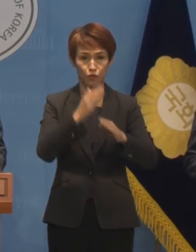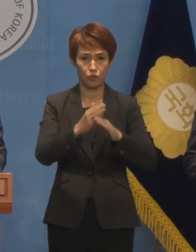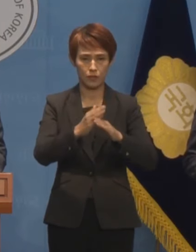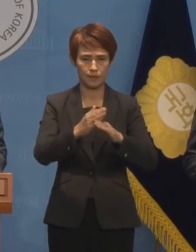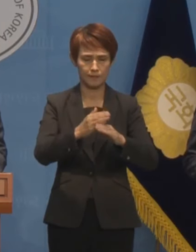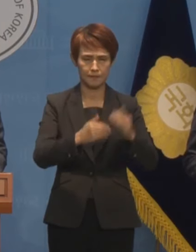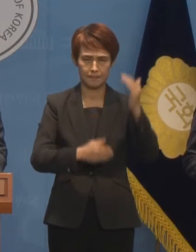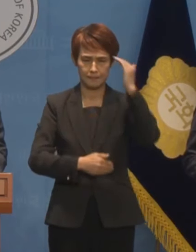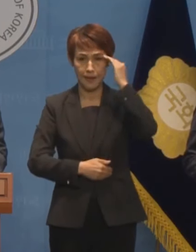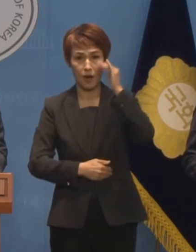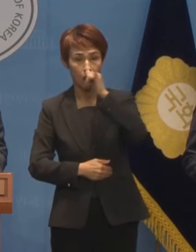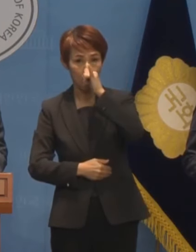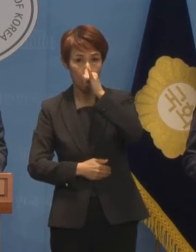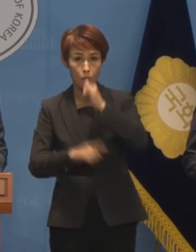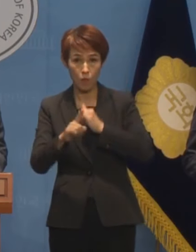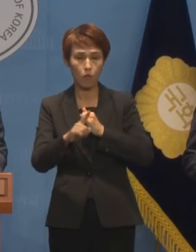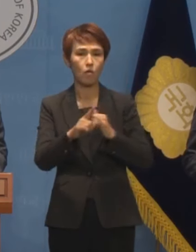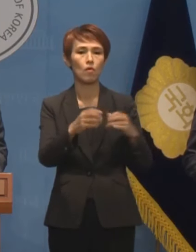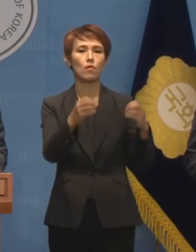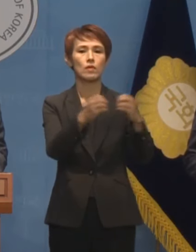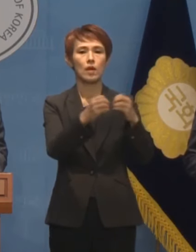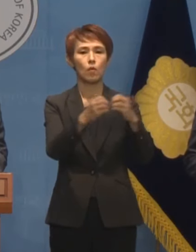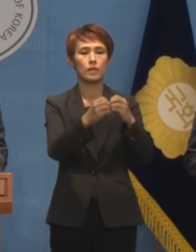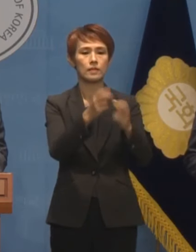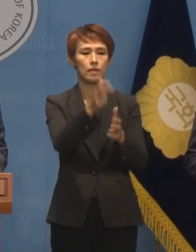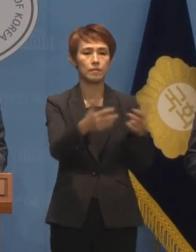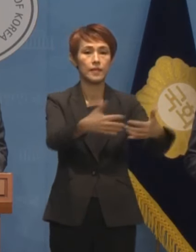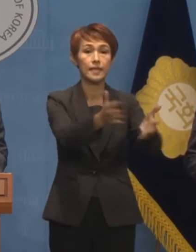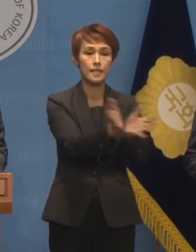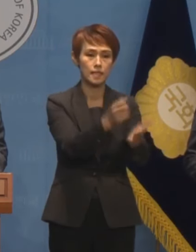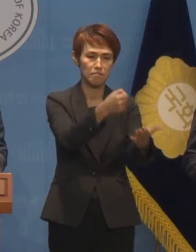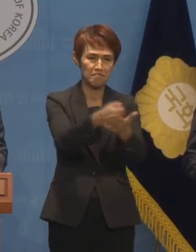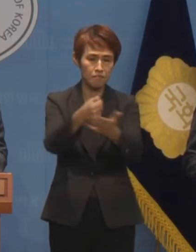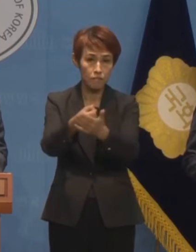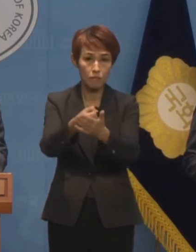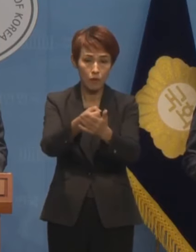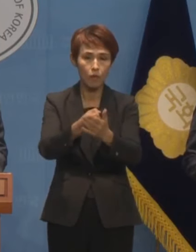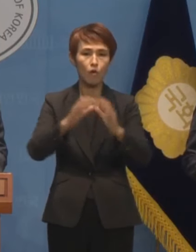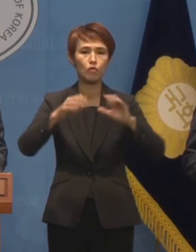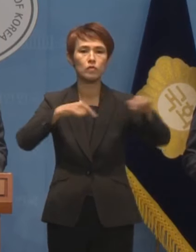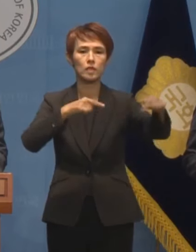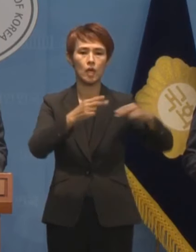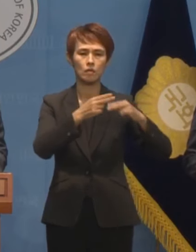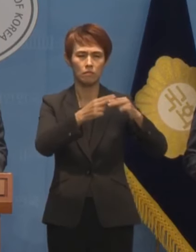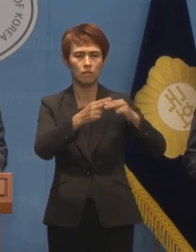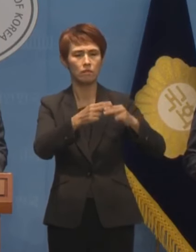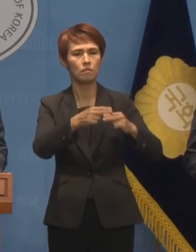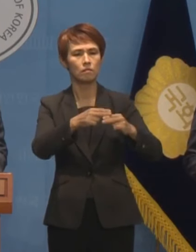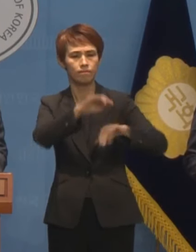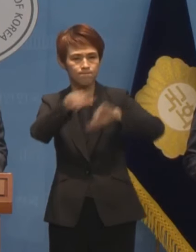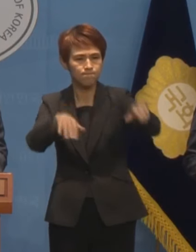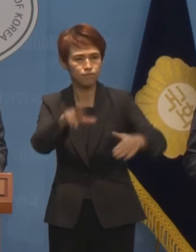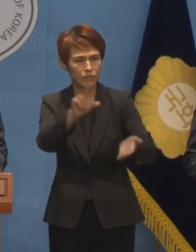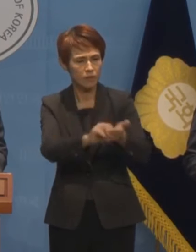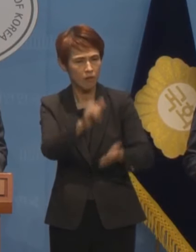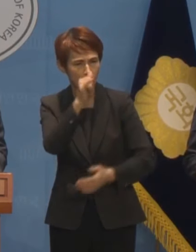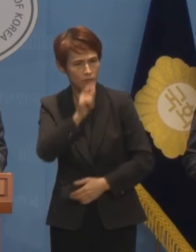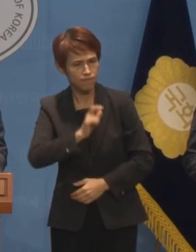그 중에서도 창원산단 선정 국정개입 의혹의 진실을 한 점 의혹도